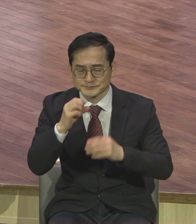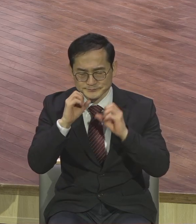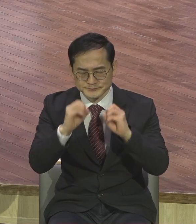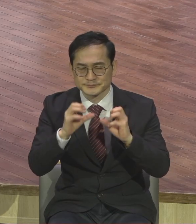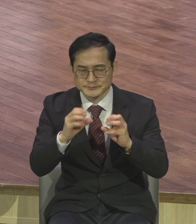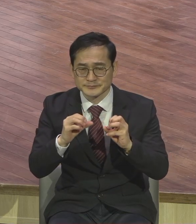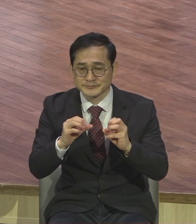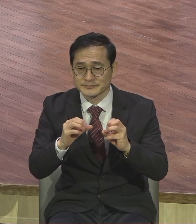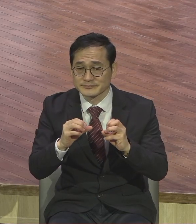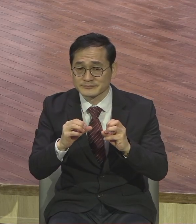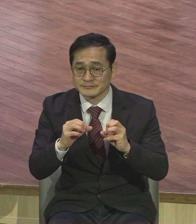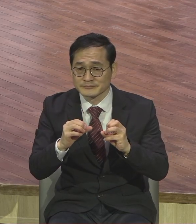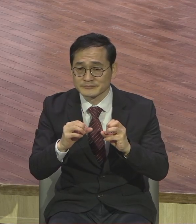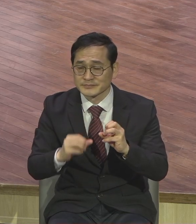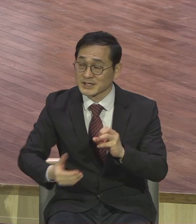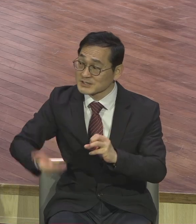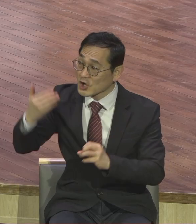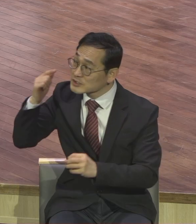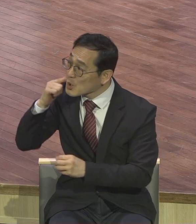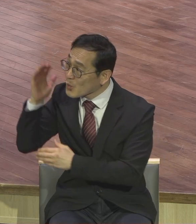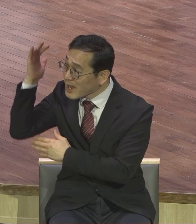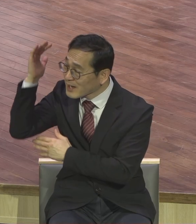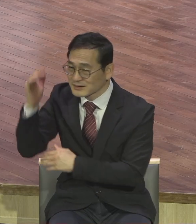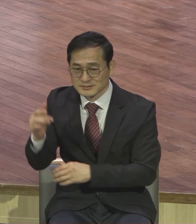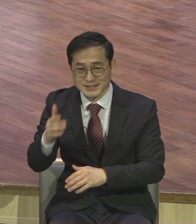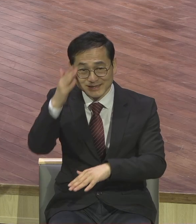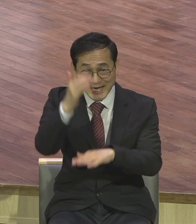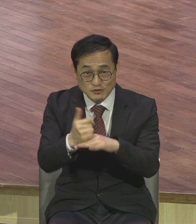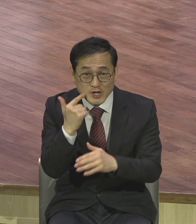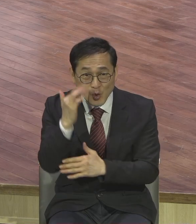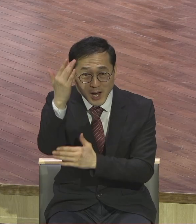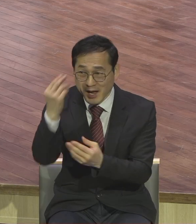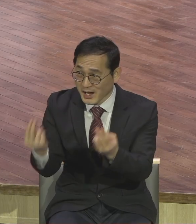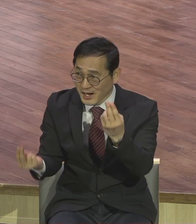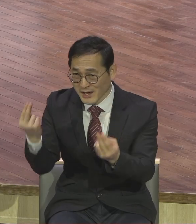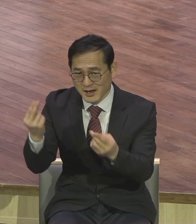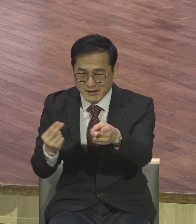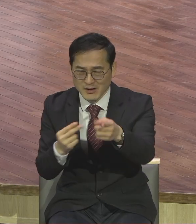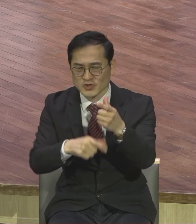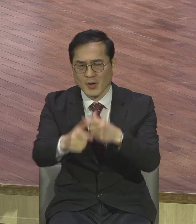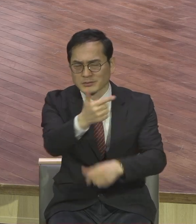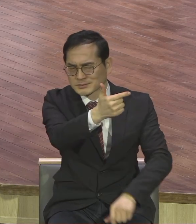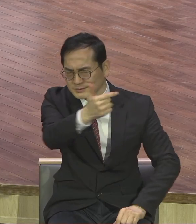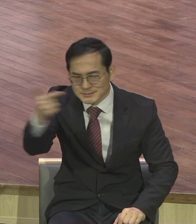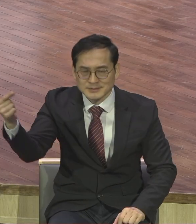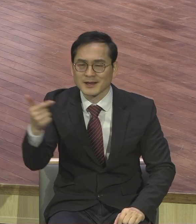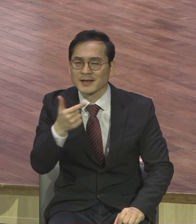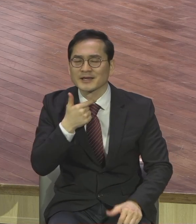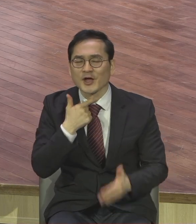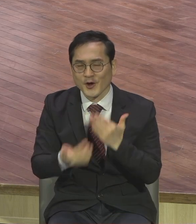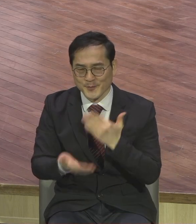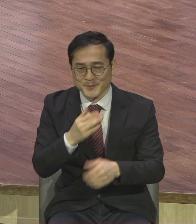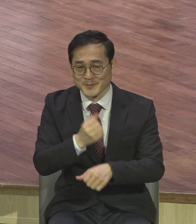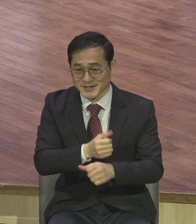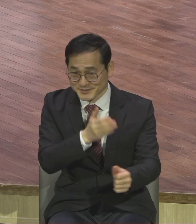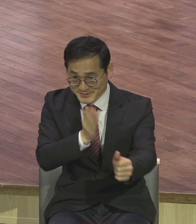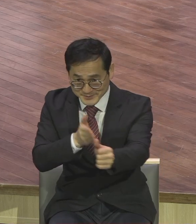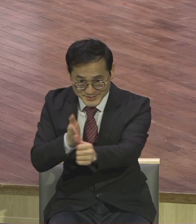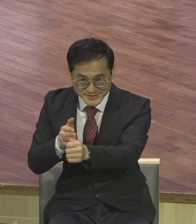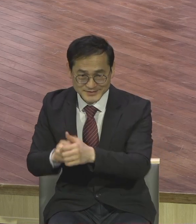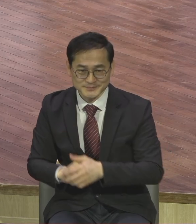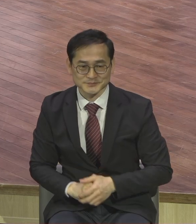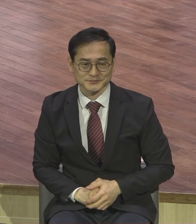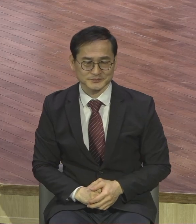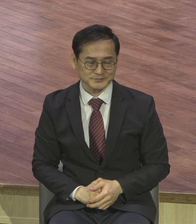이전 영광보다 더 큰 다중 영광을 체험할 수 있기를 제물로 축복합니다. 그럼 첫째로 복음